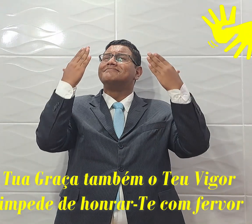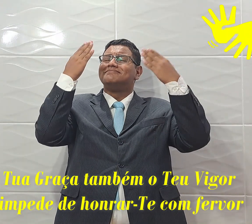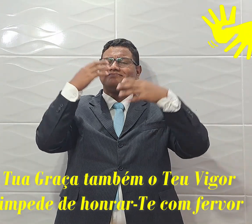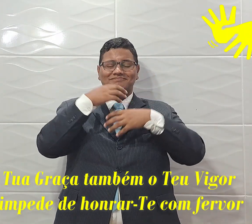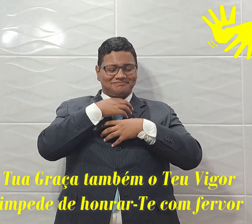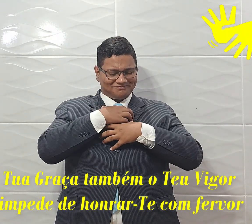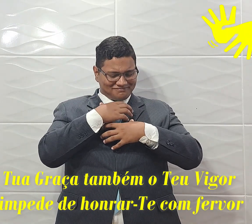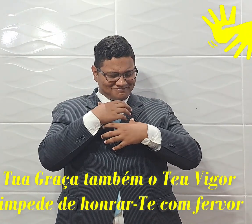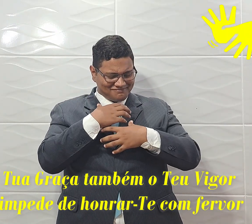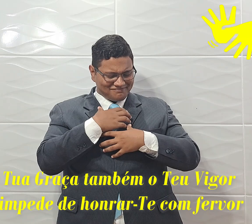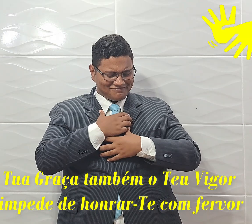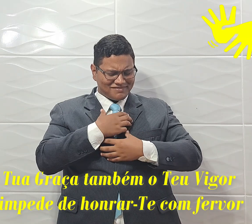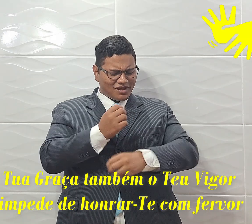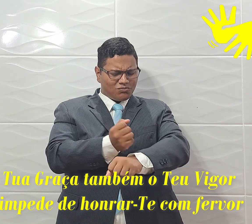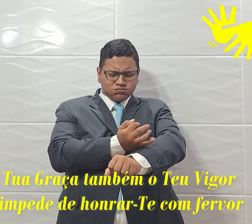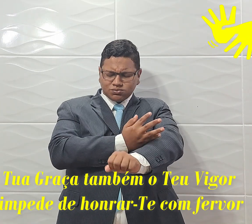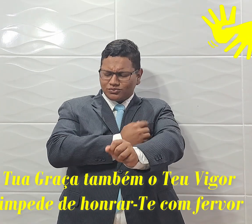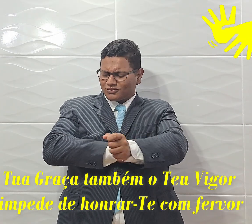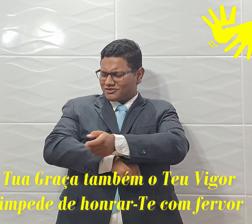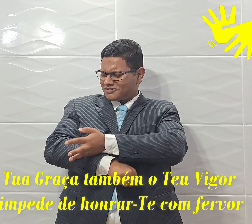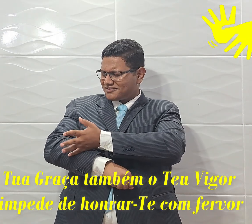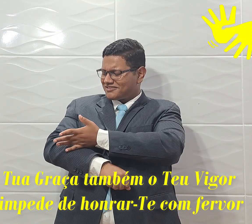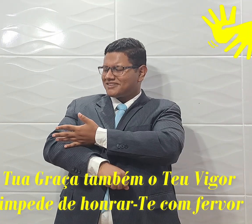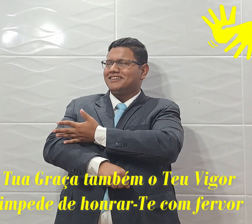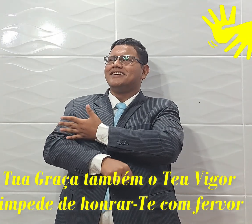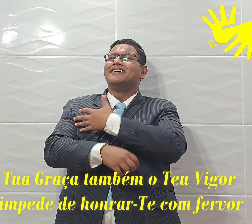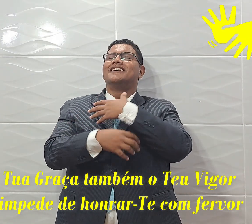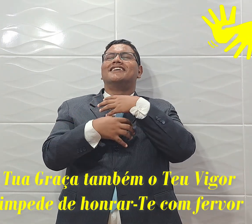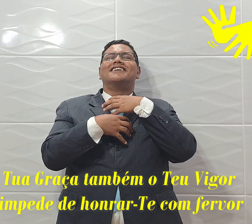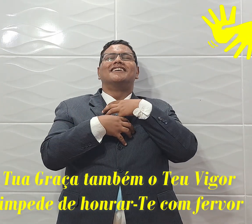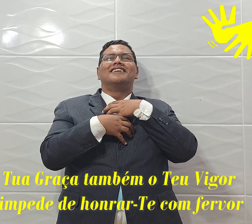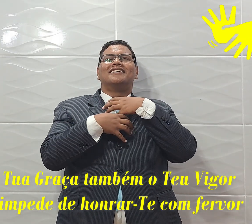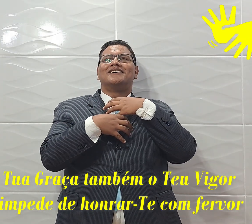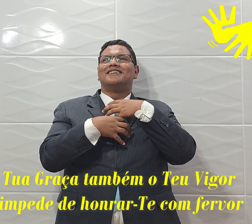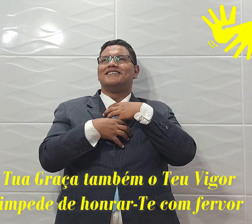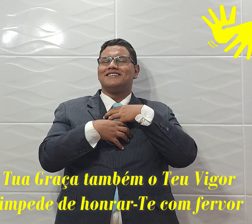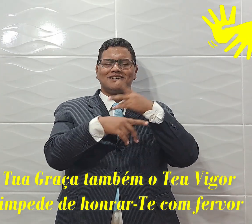também o teu vigor, e nada me